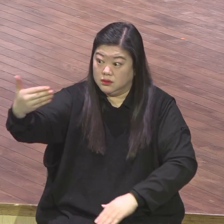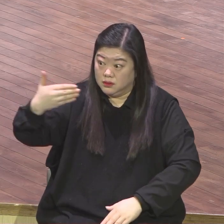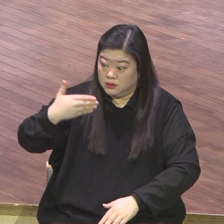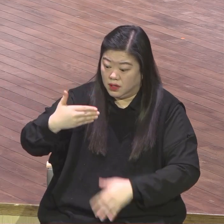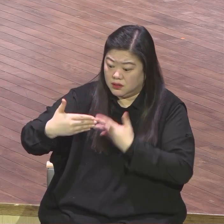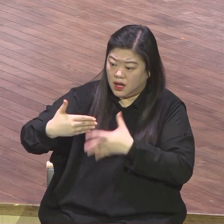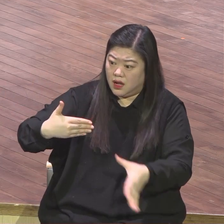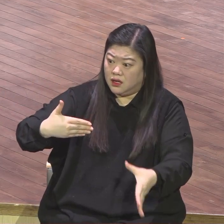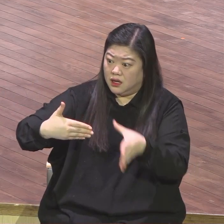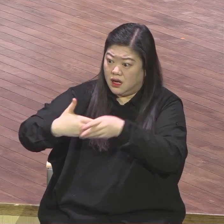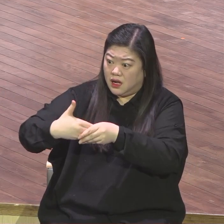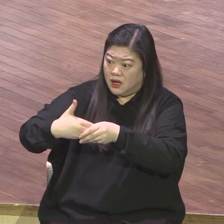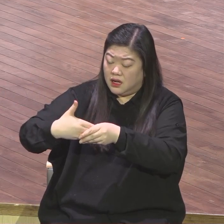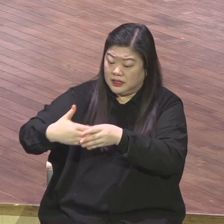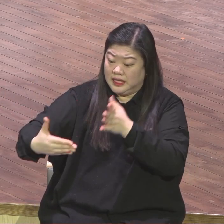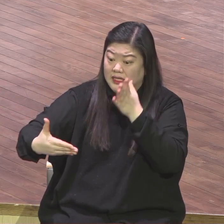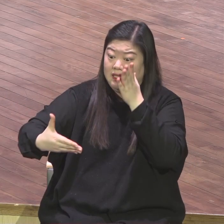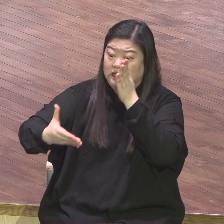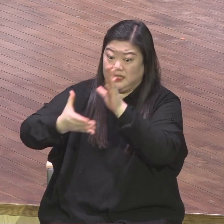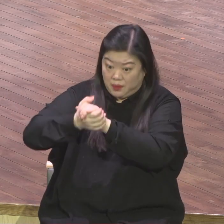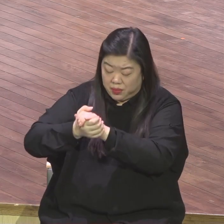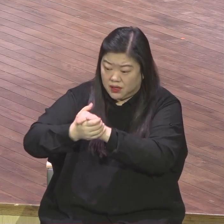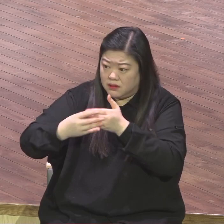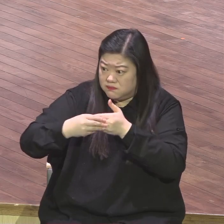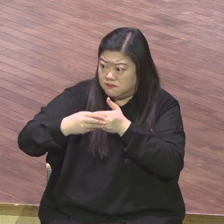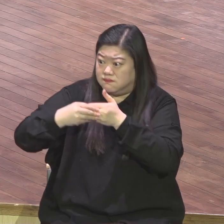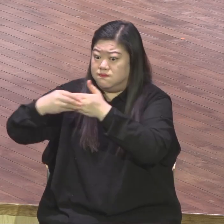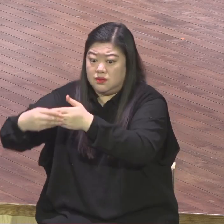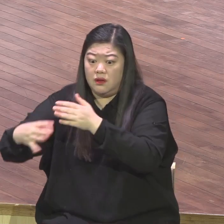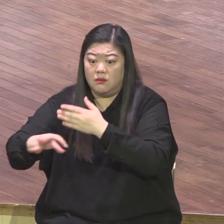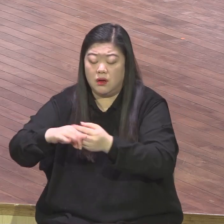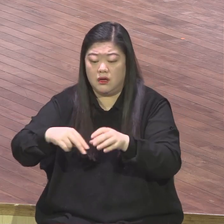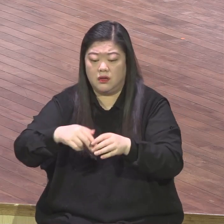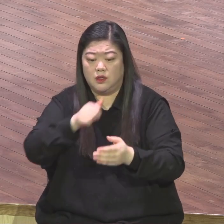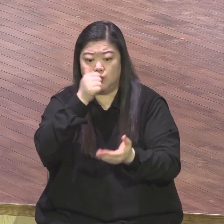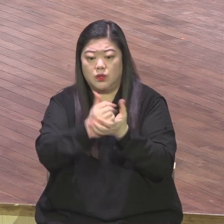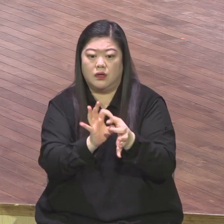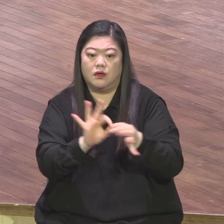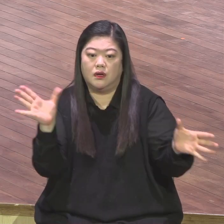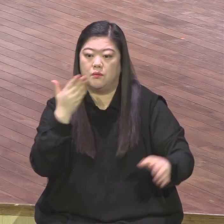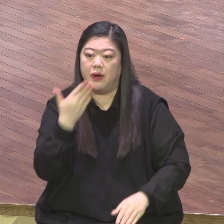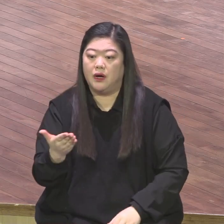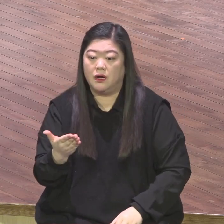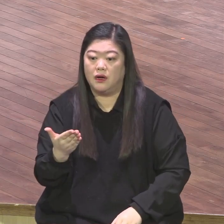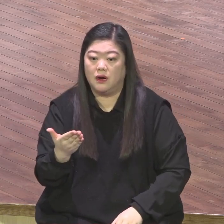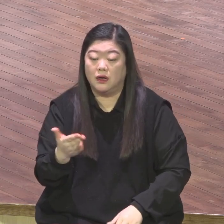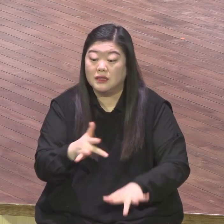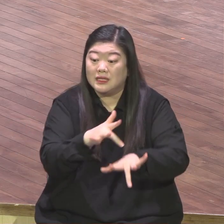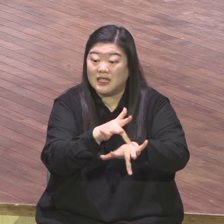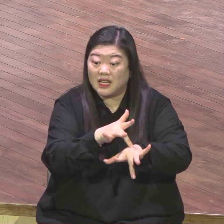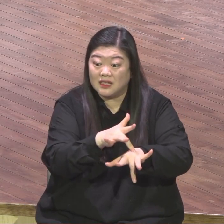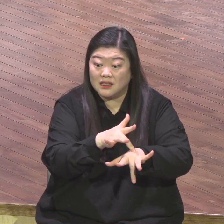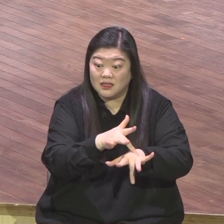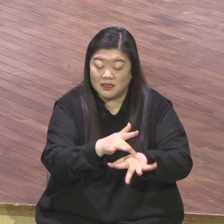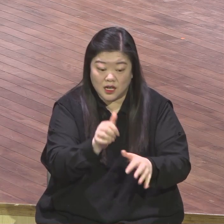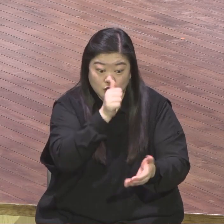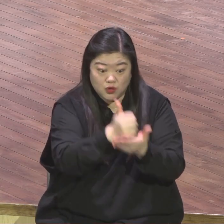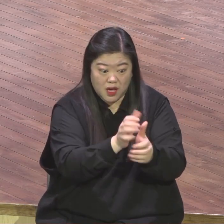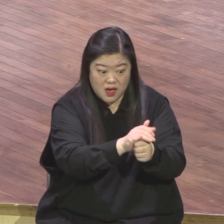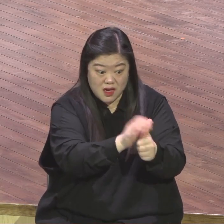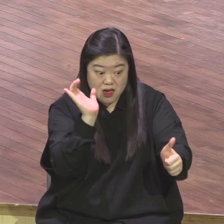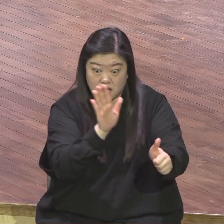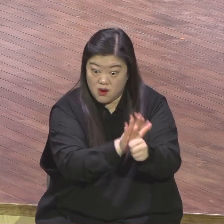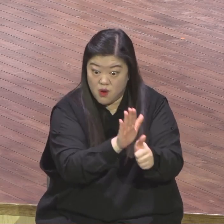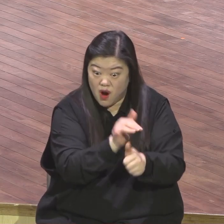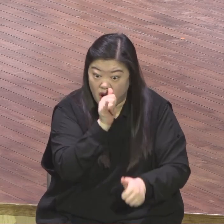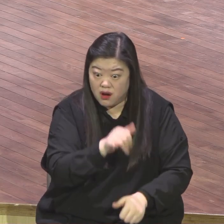예수가 그리스도로 서서 마귀의 모든 악한 모든 것들을 다 완벽하게